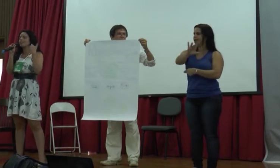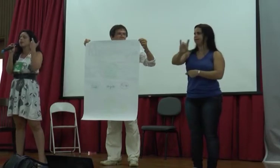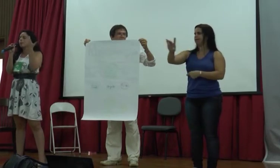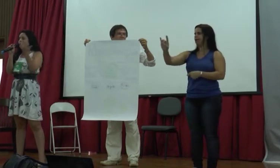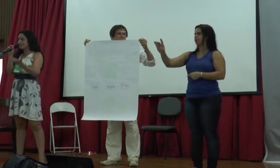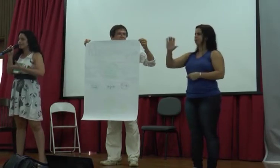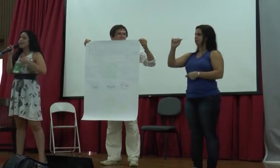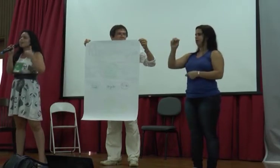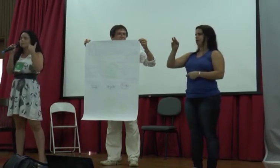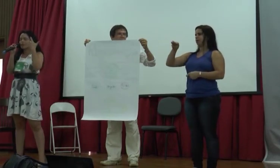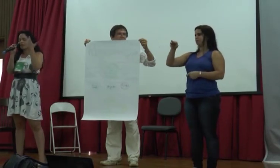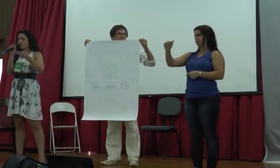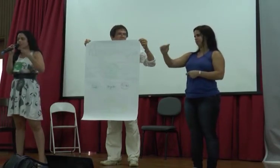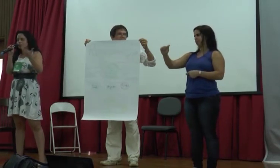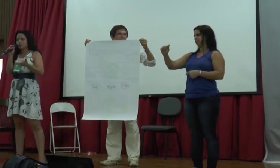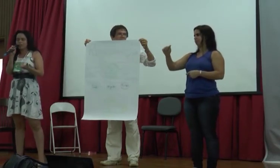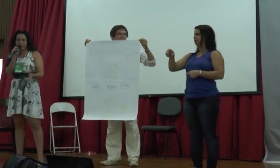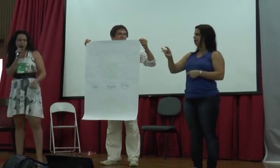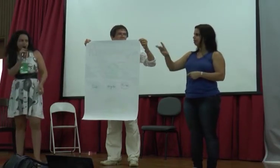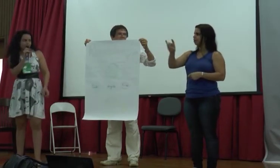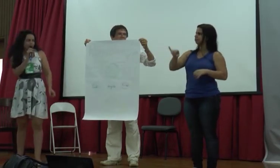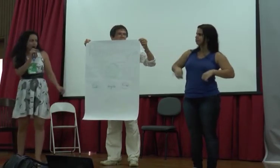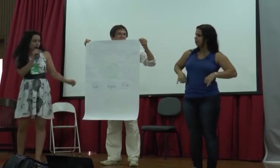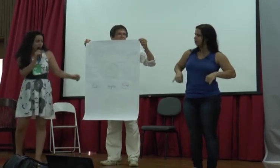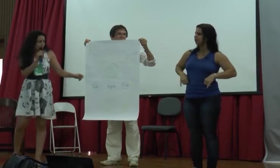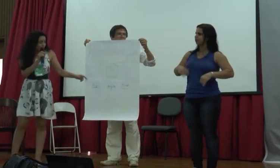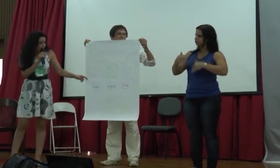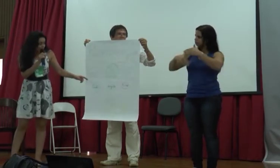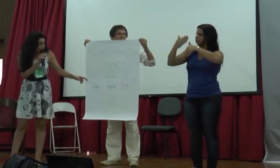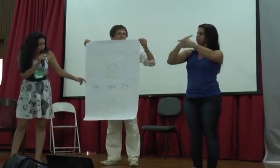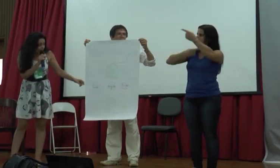tem que passar para superar, etc. E